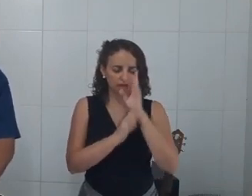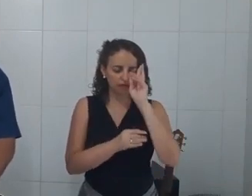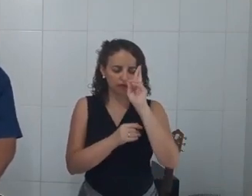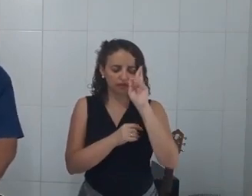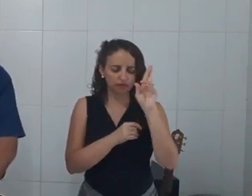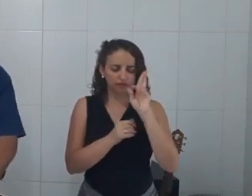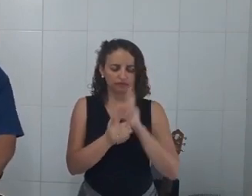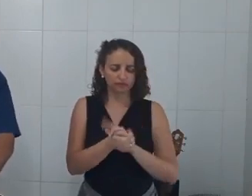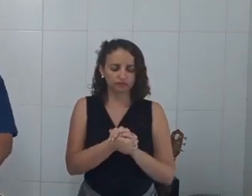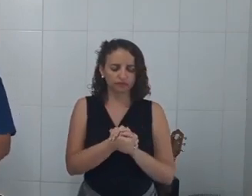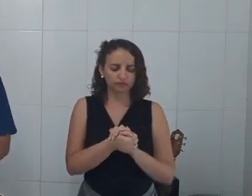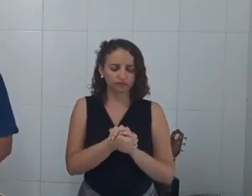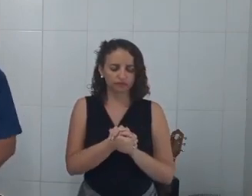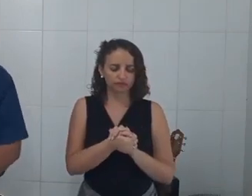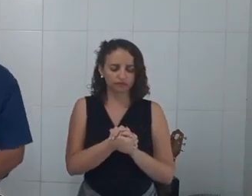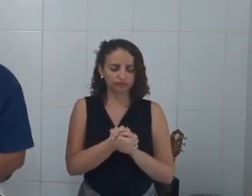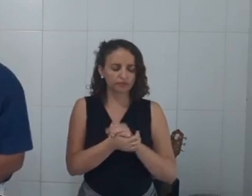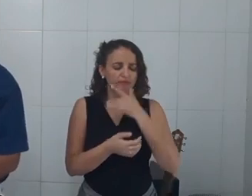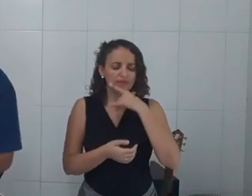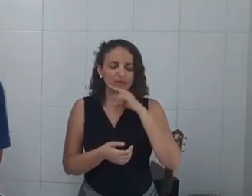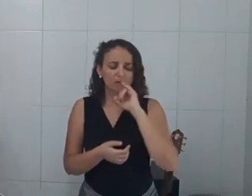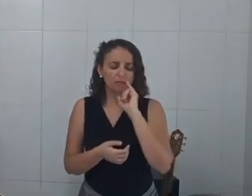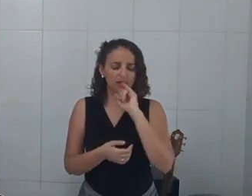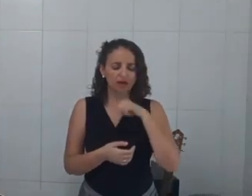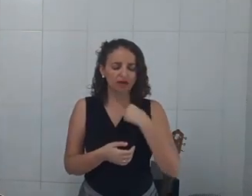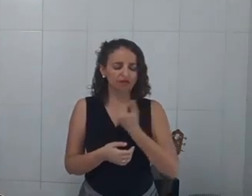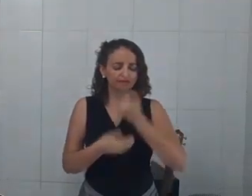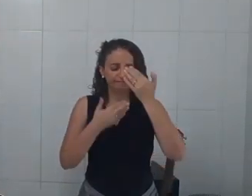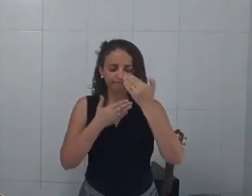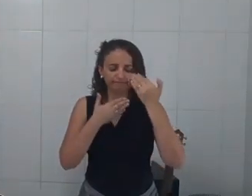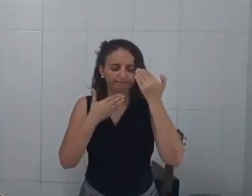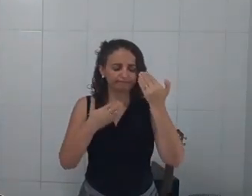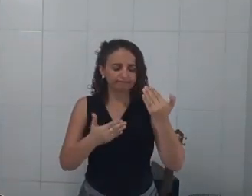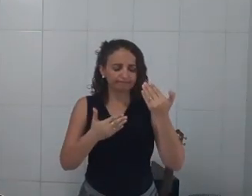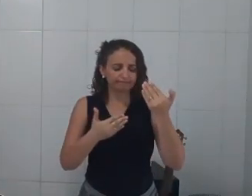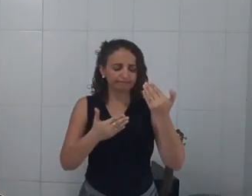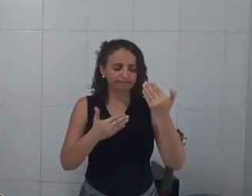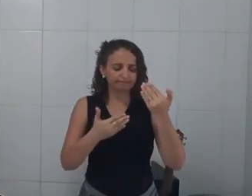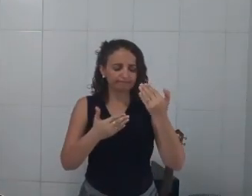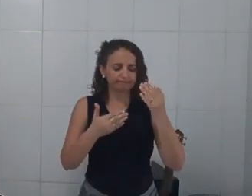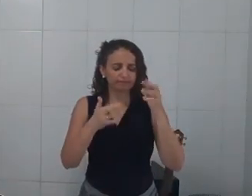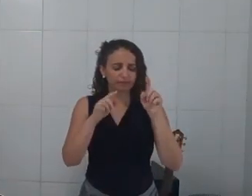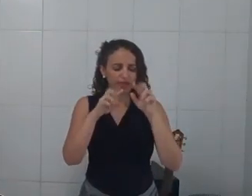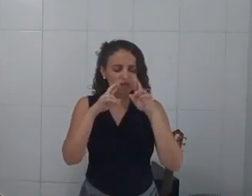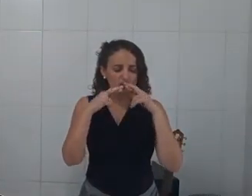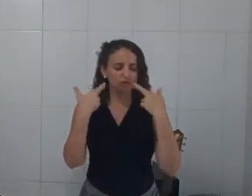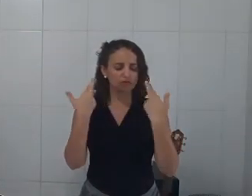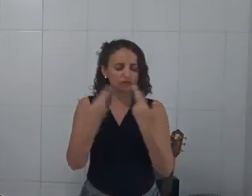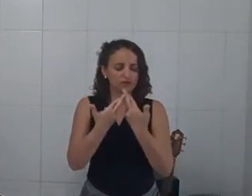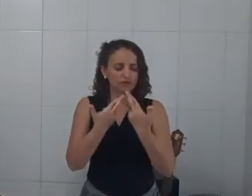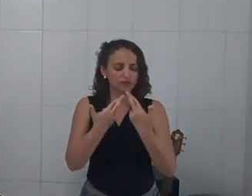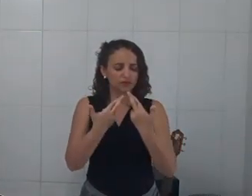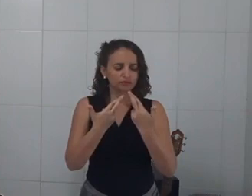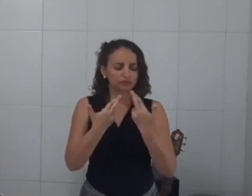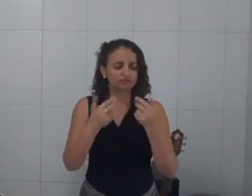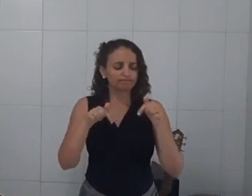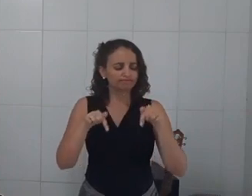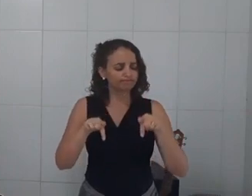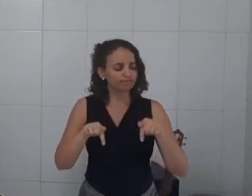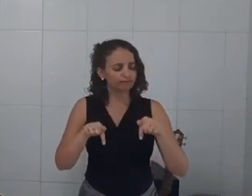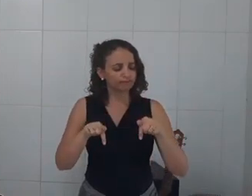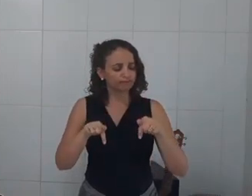Senhor. Amém? Ó Pai Celestial, agradecemos, Senhor Deus, por estarmos reunidos nesta tarde, início de noite,